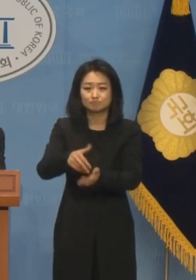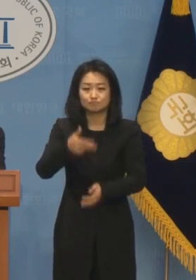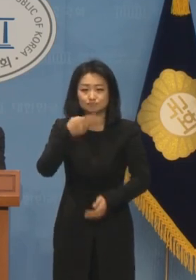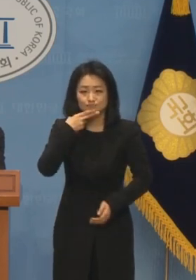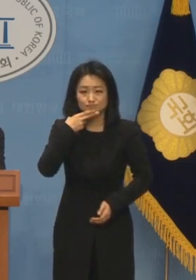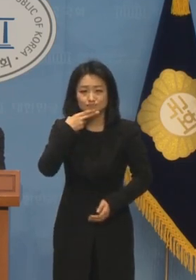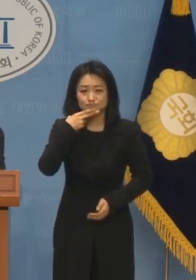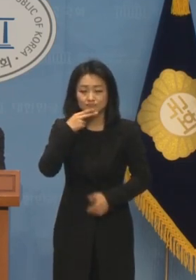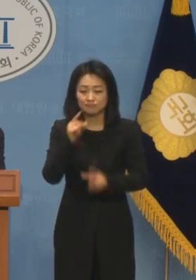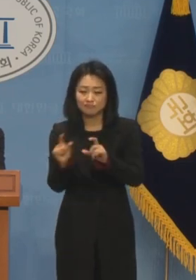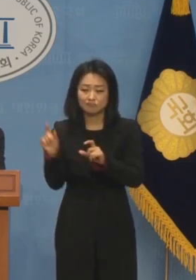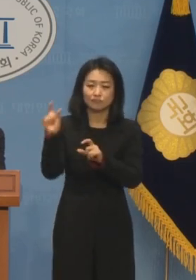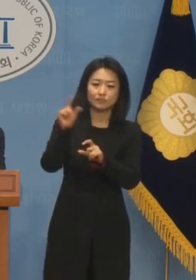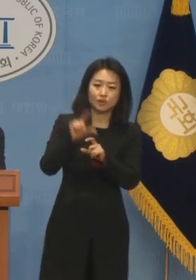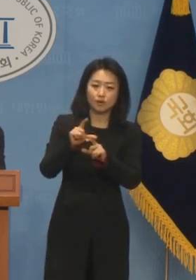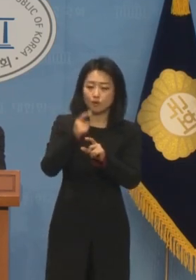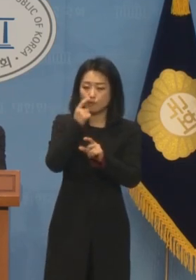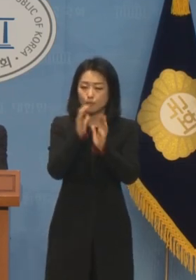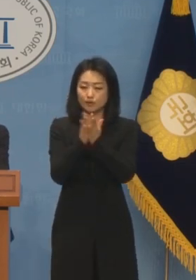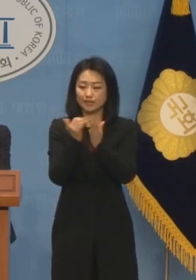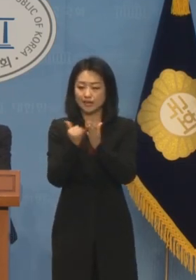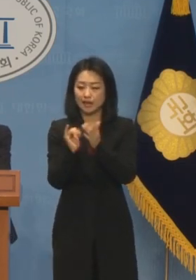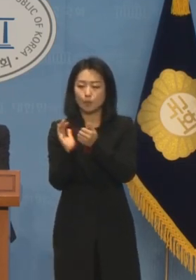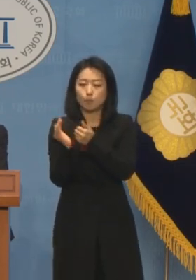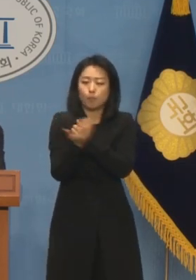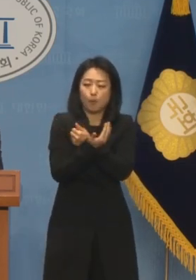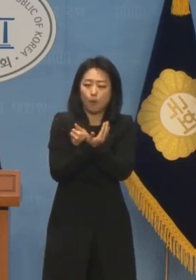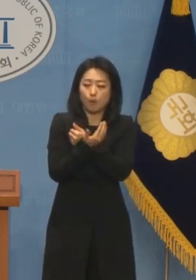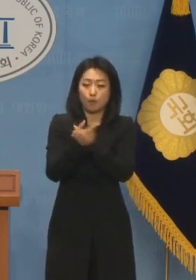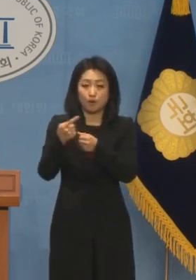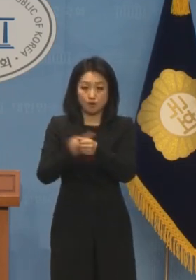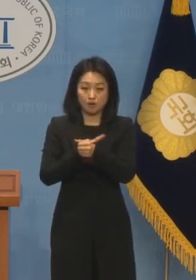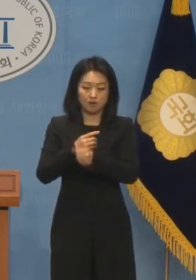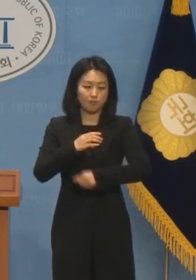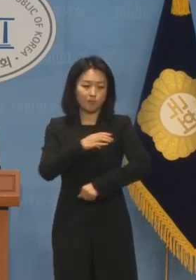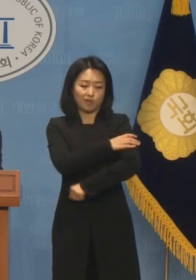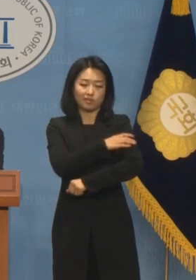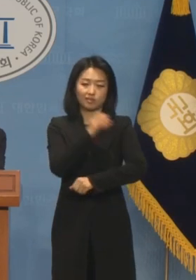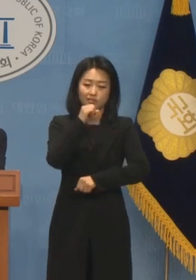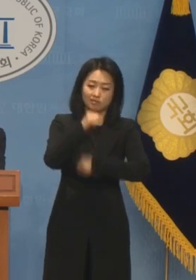더더욱 가족 방탄의 권력을 남용하고 있습니다.